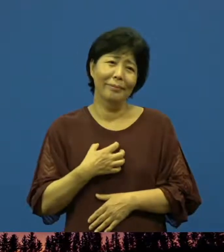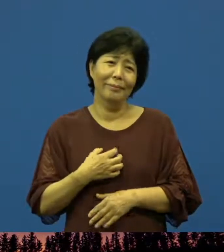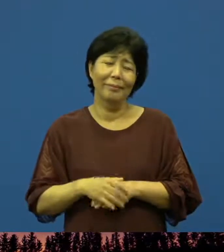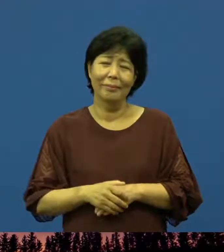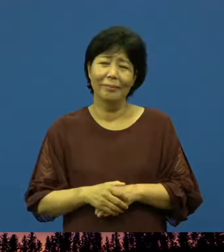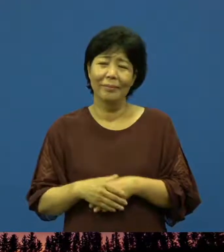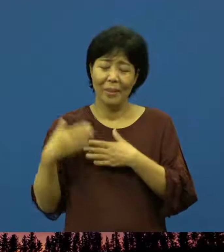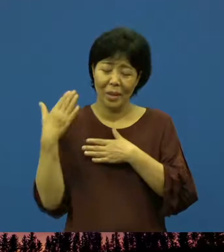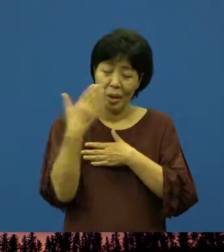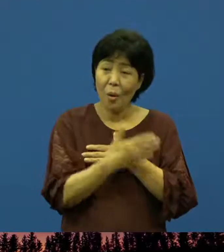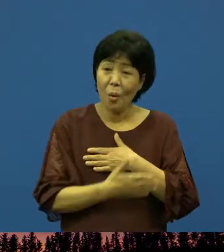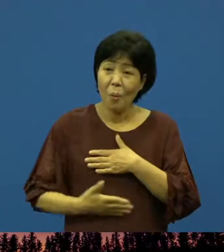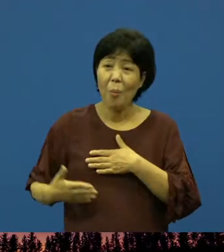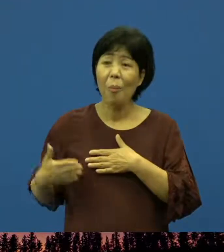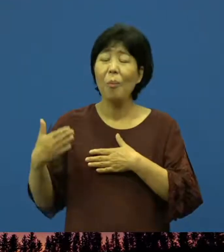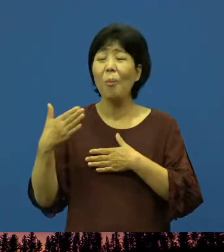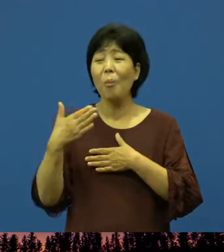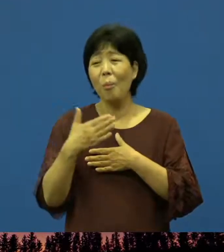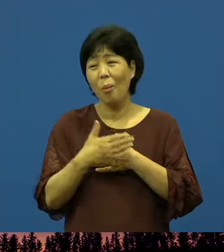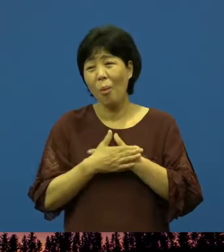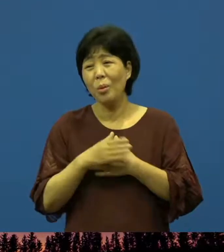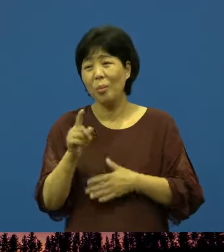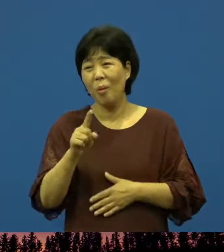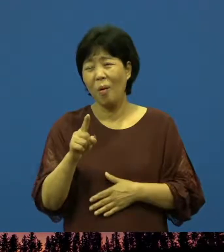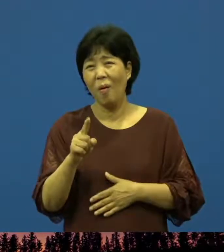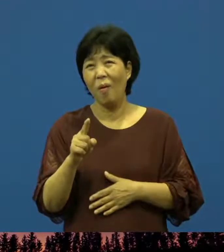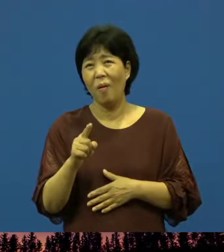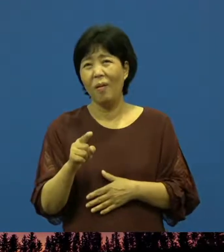몸은 생명보다 죽음의 지배 아래에 있음을 보여주는